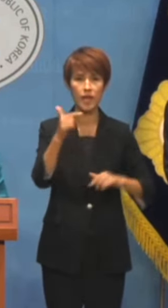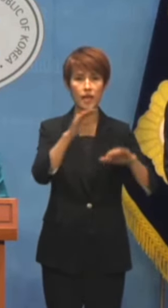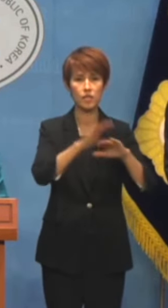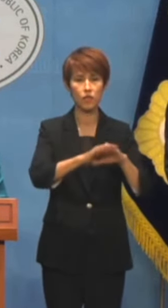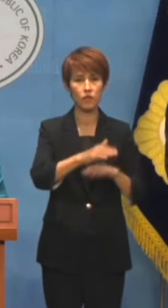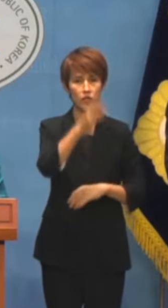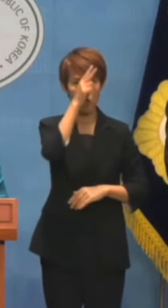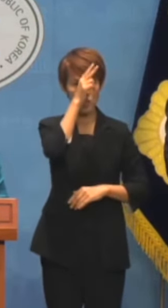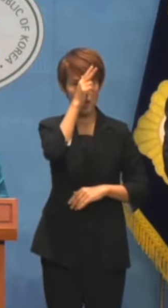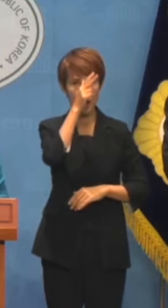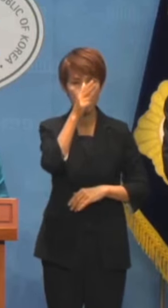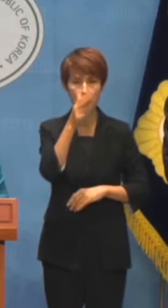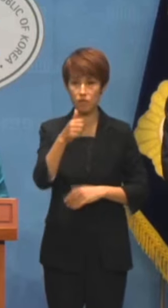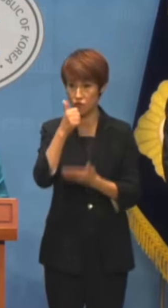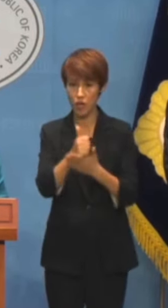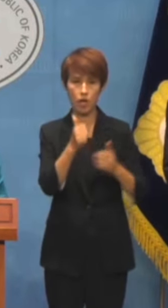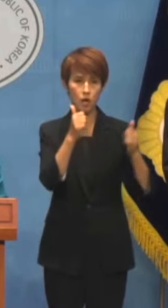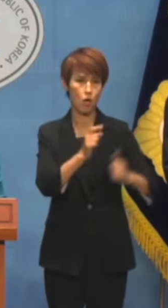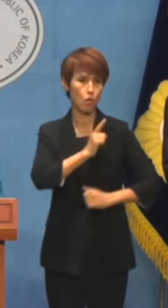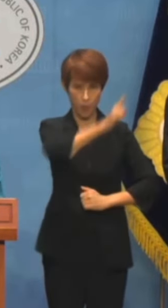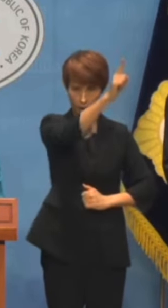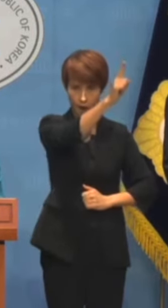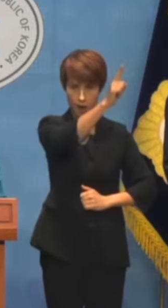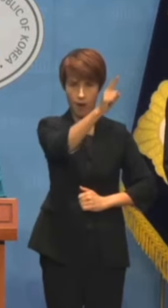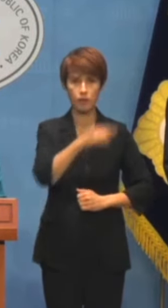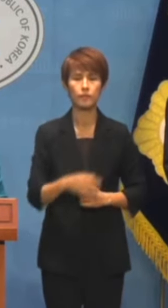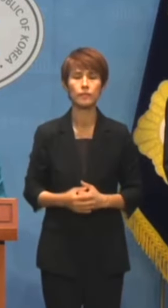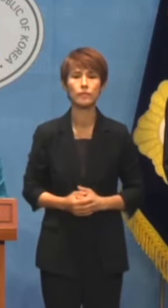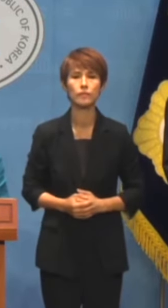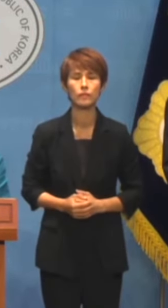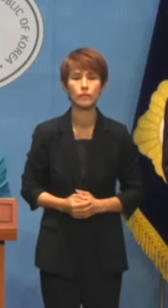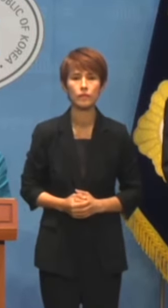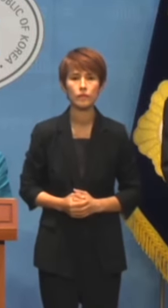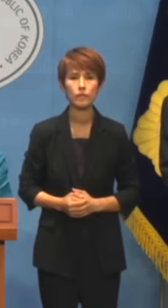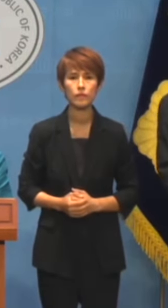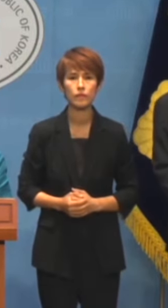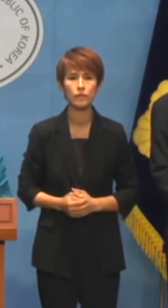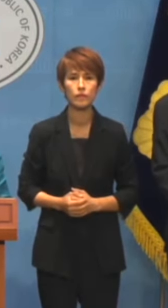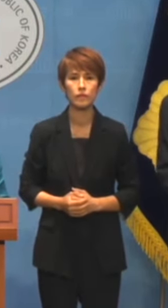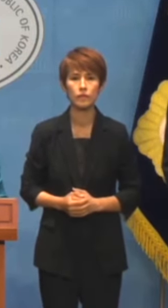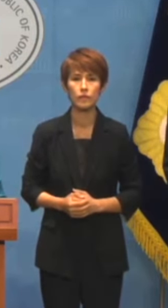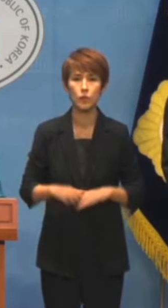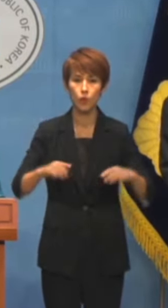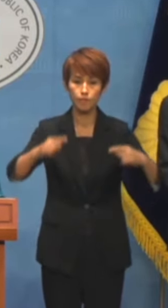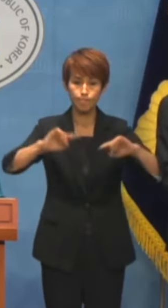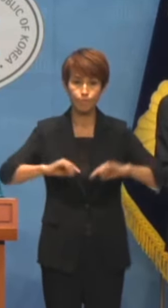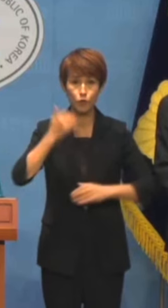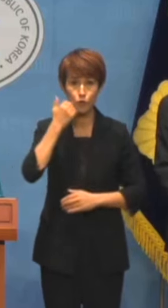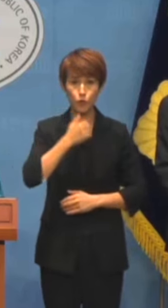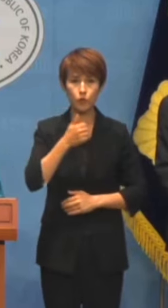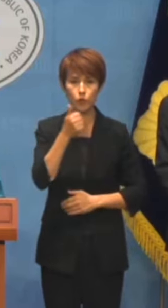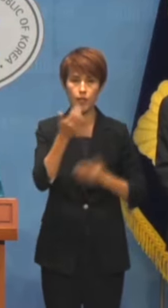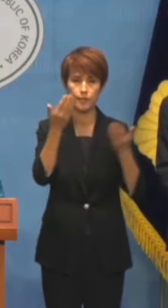경찰에 고발장을 접수한다는 내용의 성명서를 발표하기 위해서 이 자리에 섰습니다. 오늘 함께하고 계신